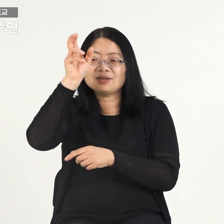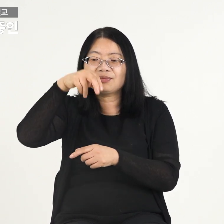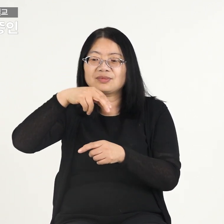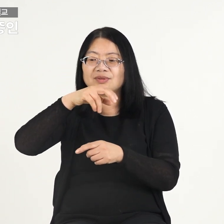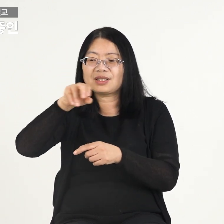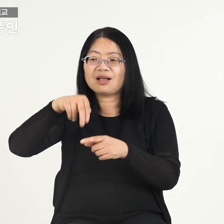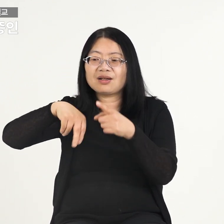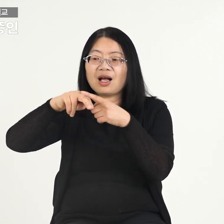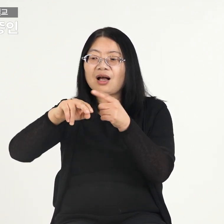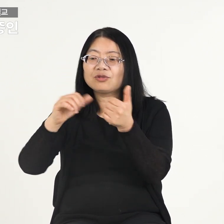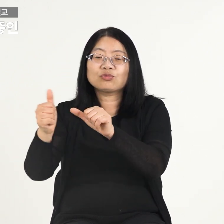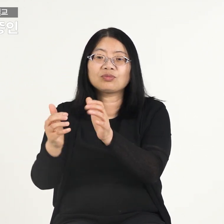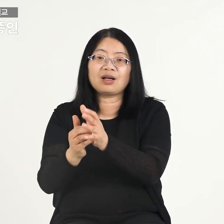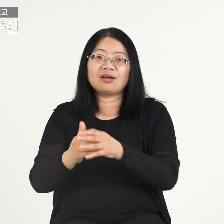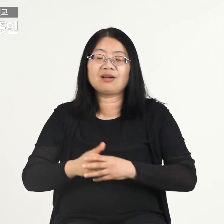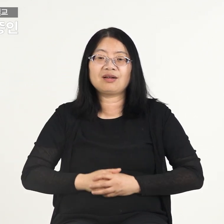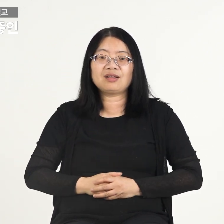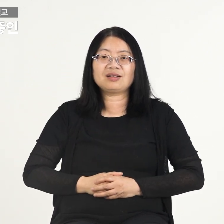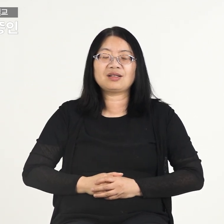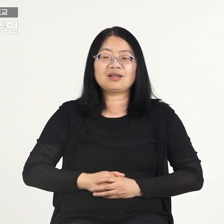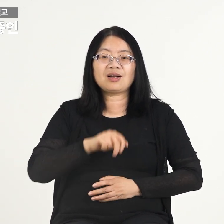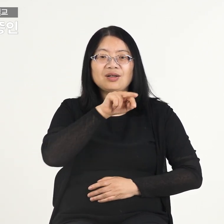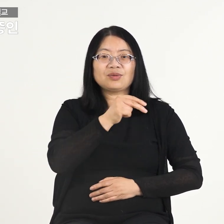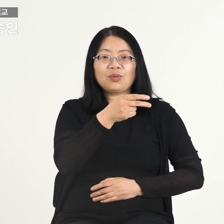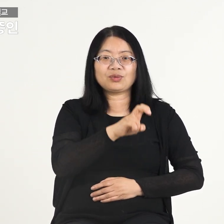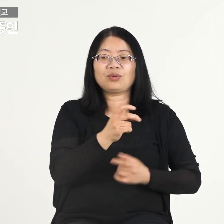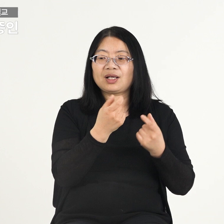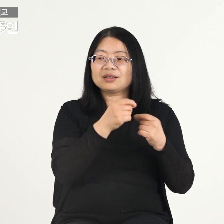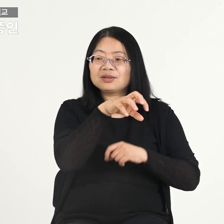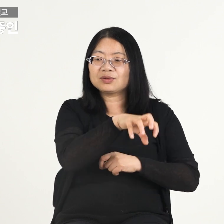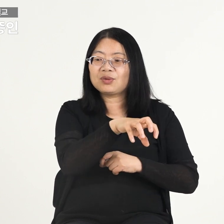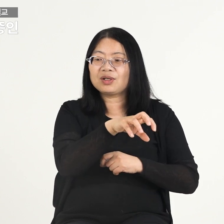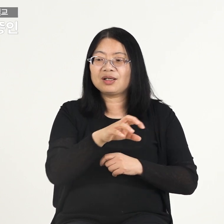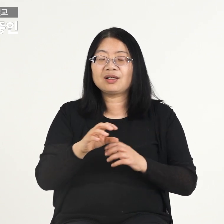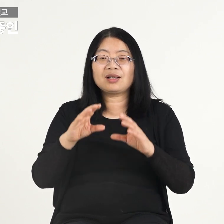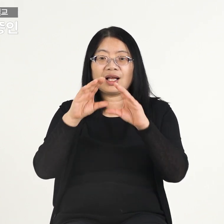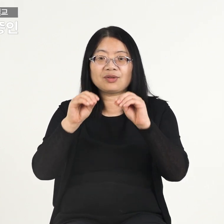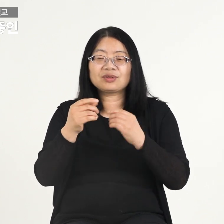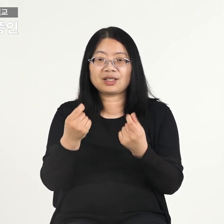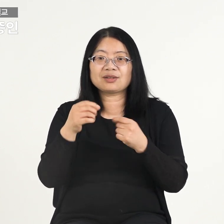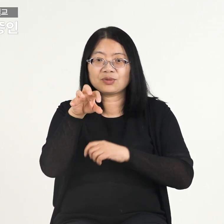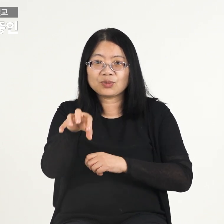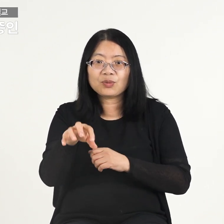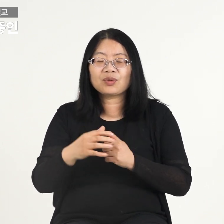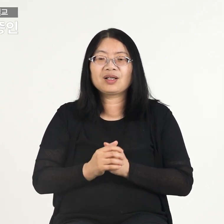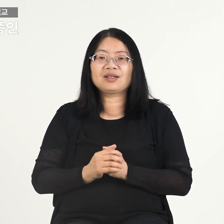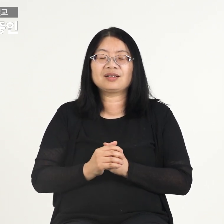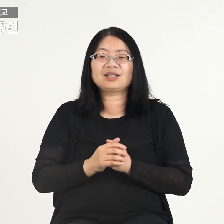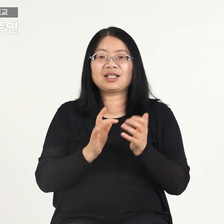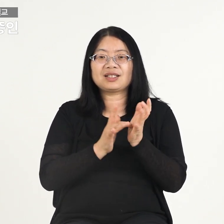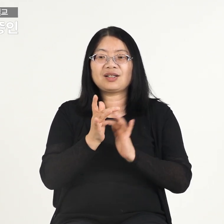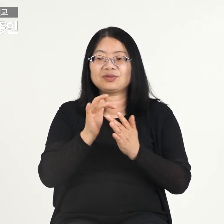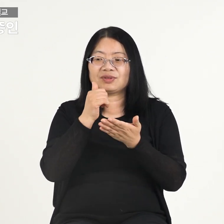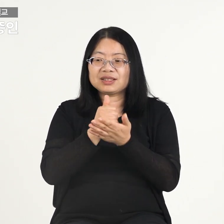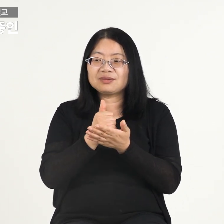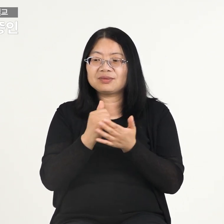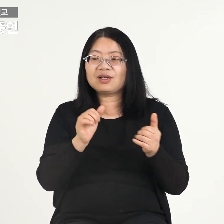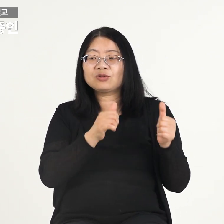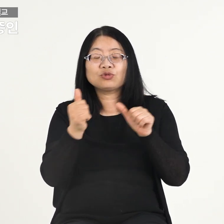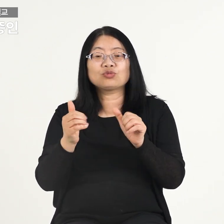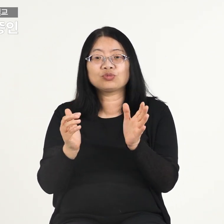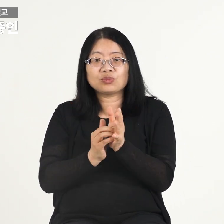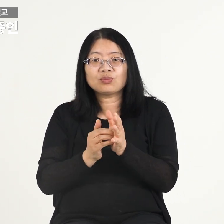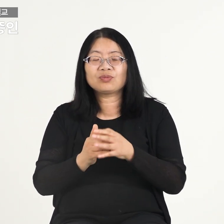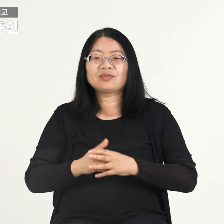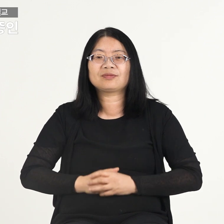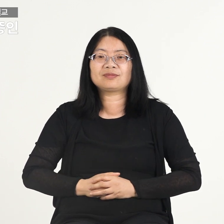어느 곳에서? 소돔 같은 곳에서, 애국 같은 곳에서 예수님이 죽으셨어요.